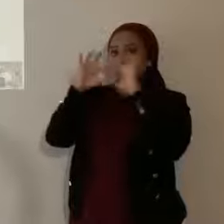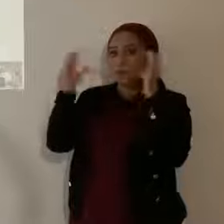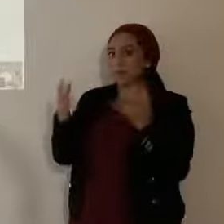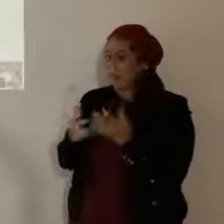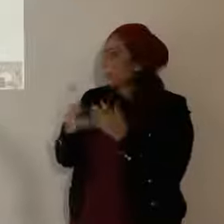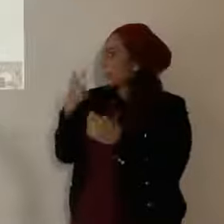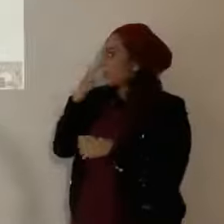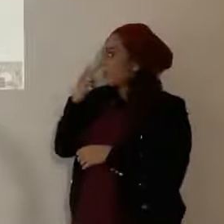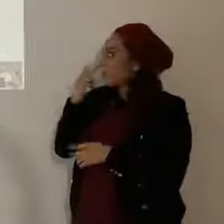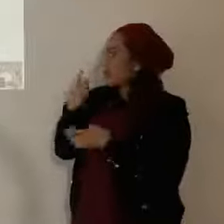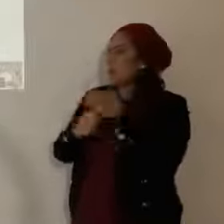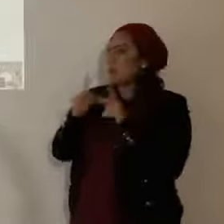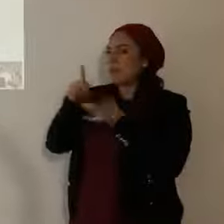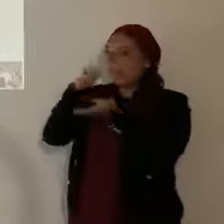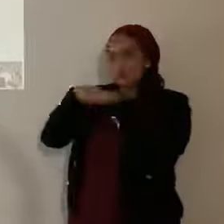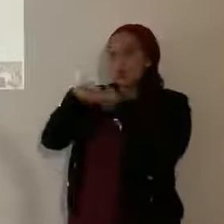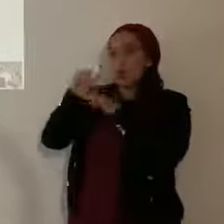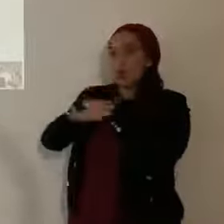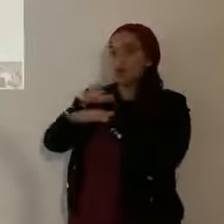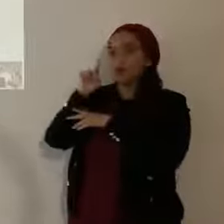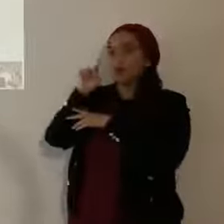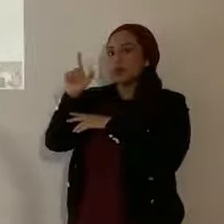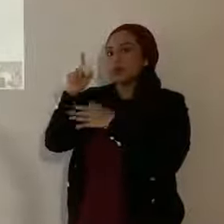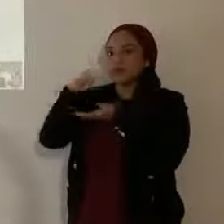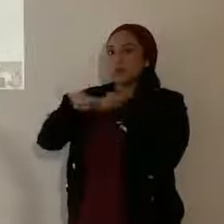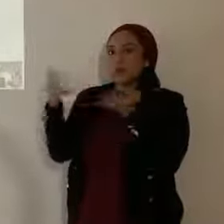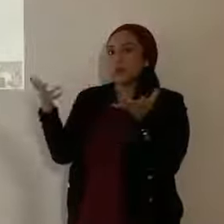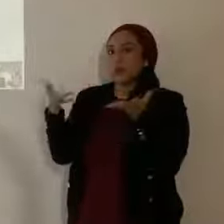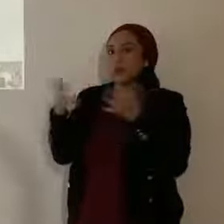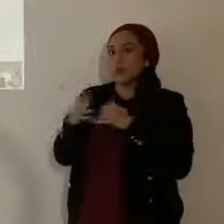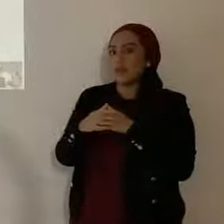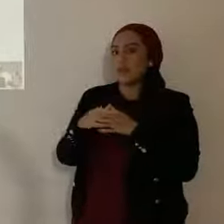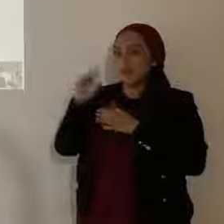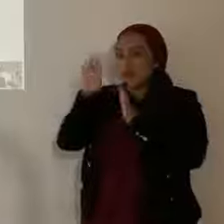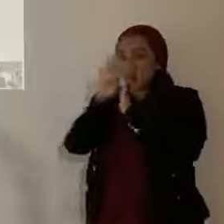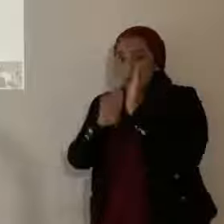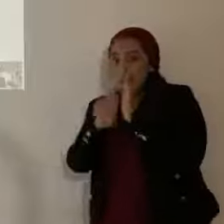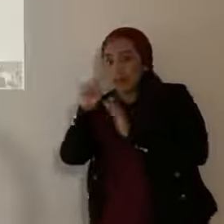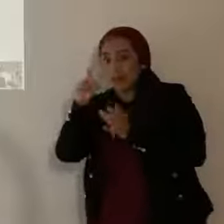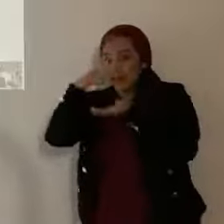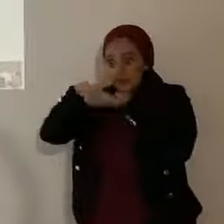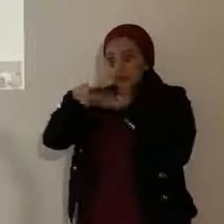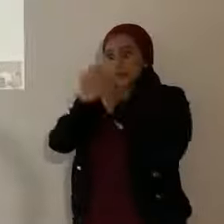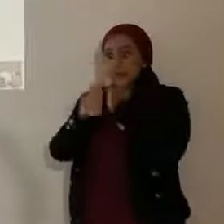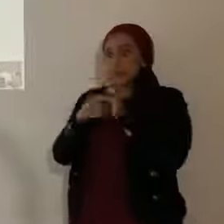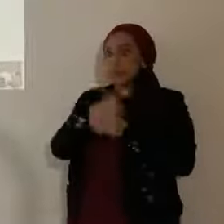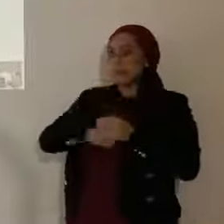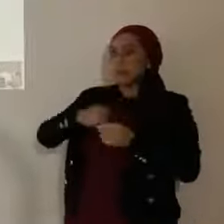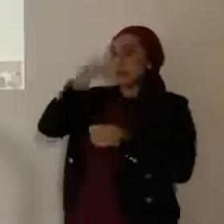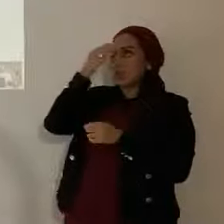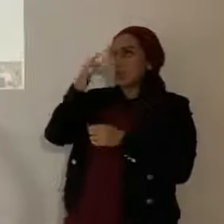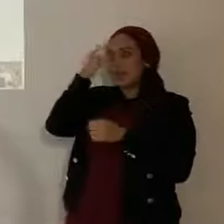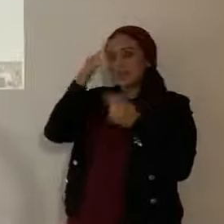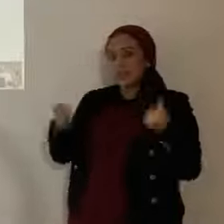el 2021, ¿buscaría su salvación? ¿Pedirle perdón al Todopoderoso, al Creador, por sus pecados, por los pecados? Vamos a